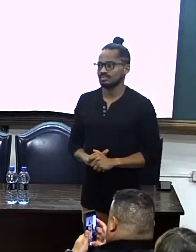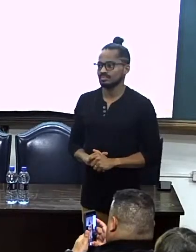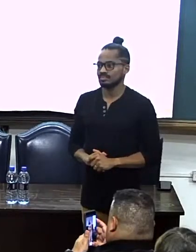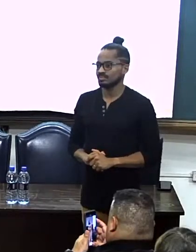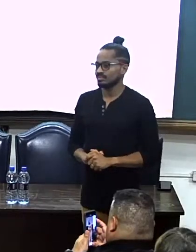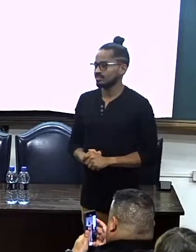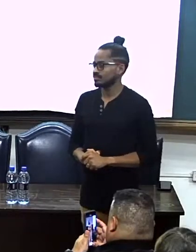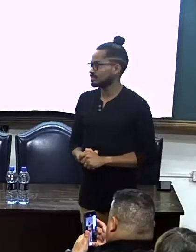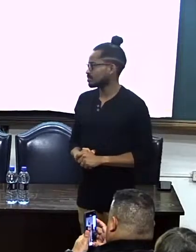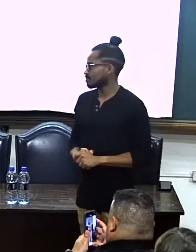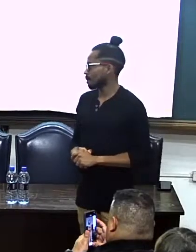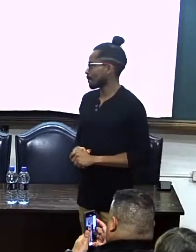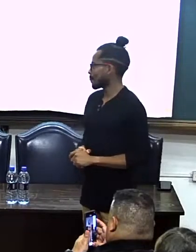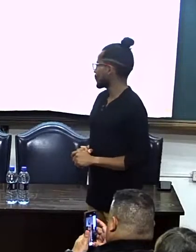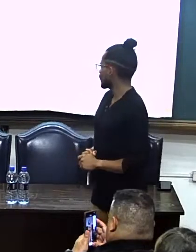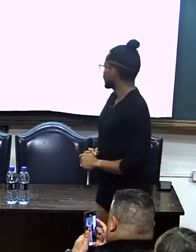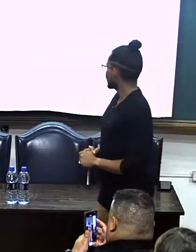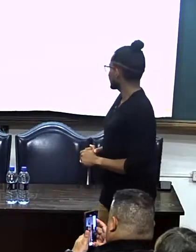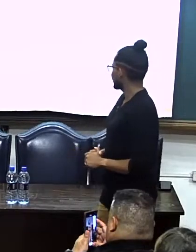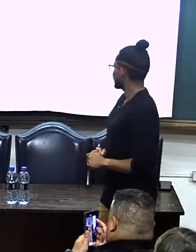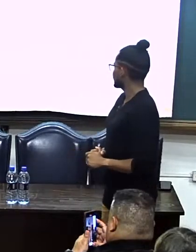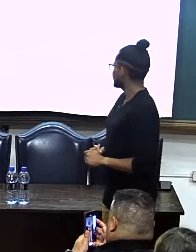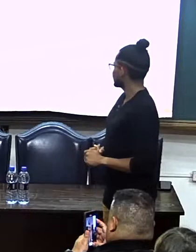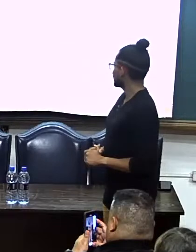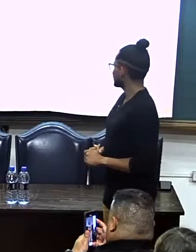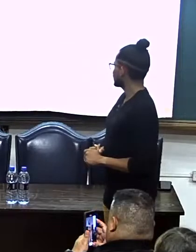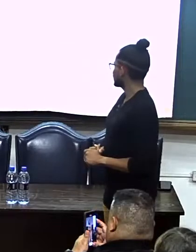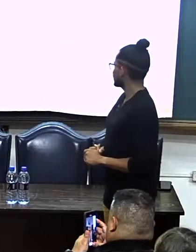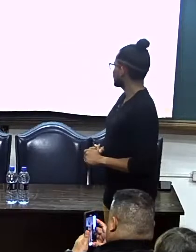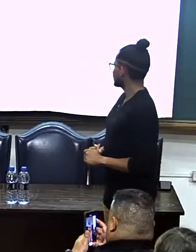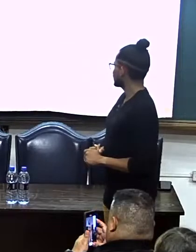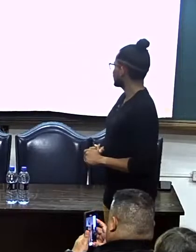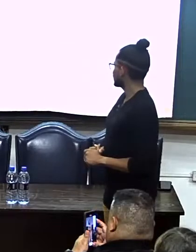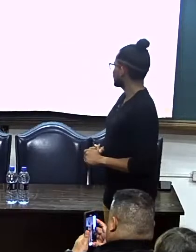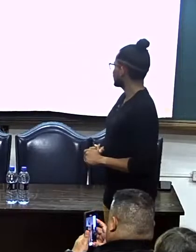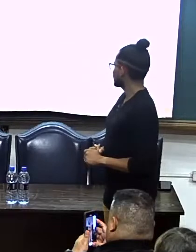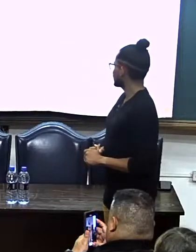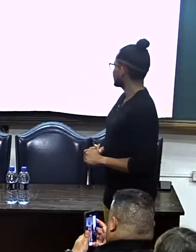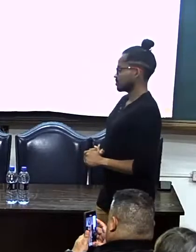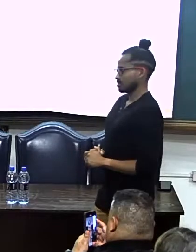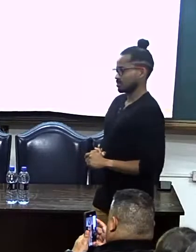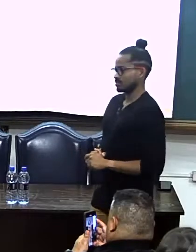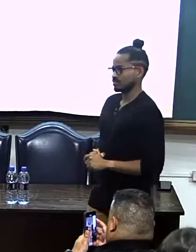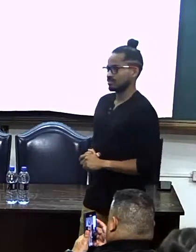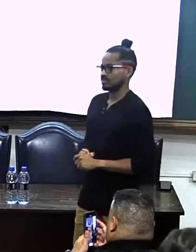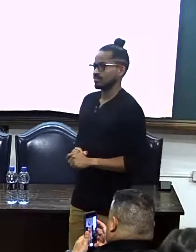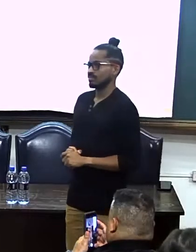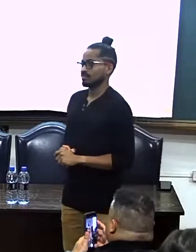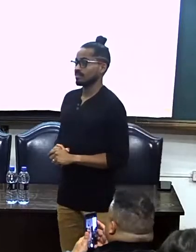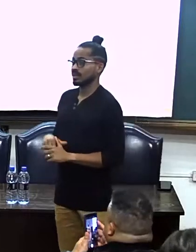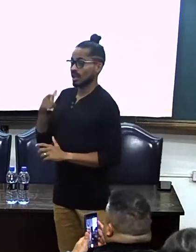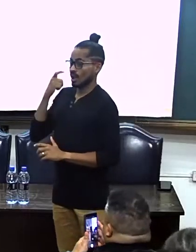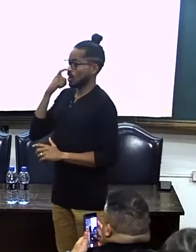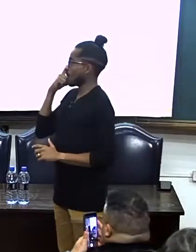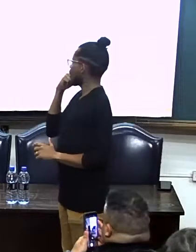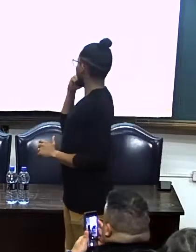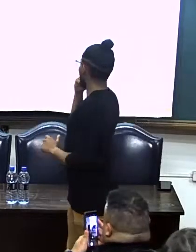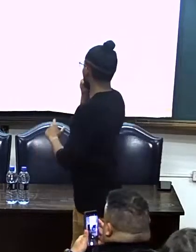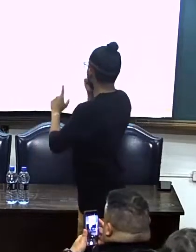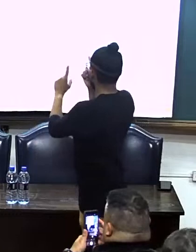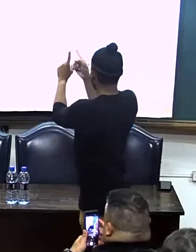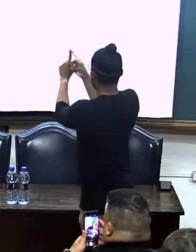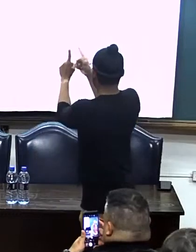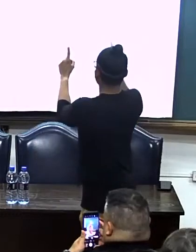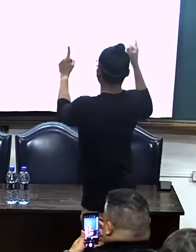comentou que existe mais ou menos uma razão aí de 2 milímetros separando a altura de I, E, A.